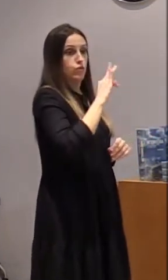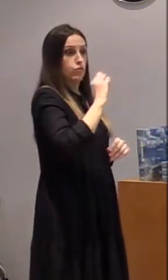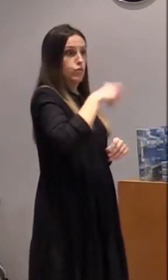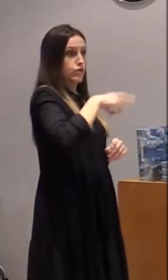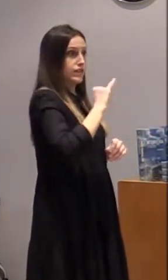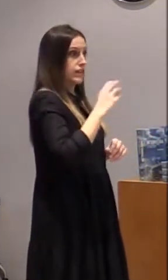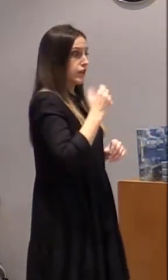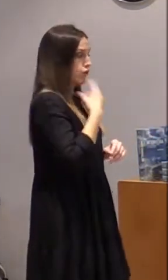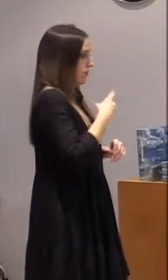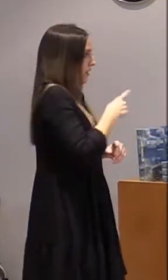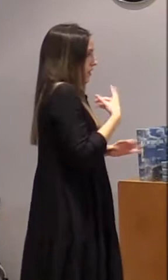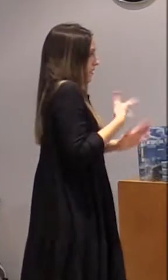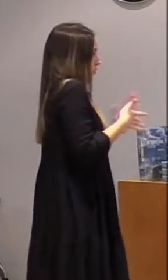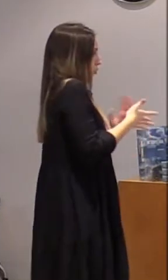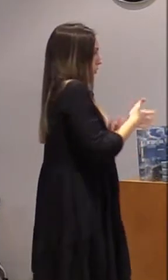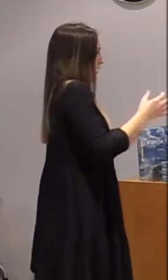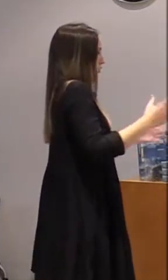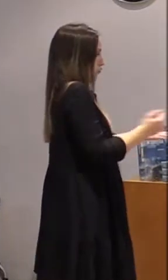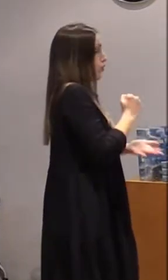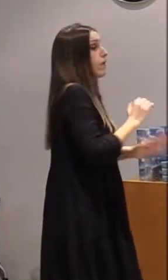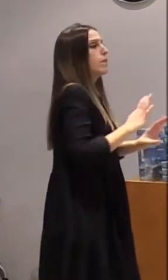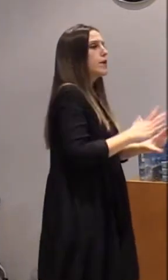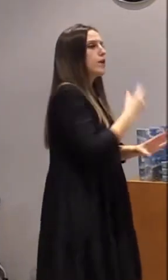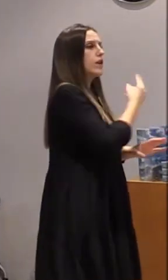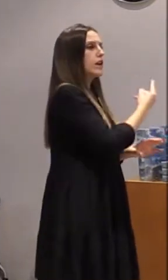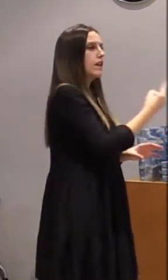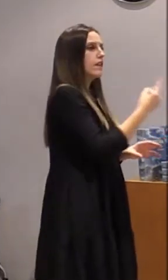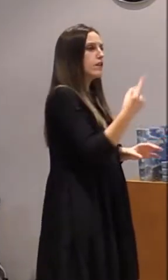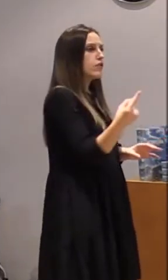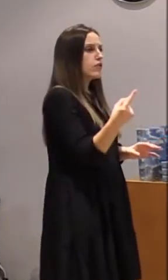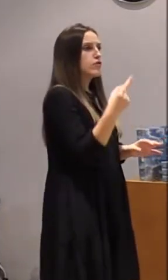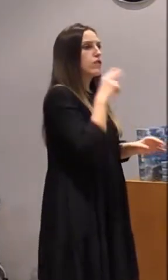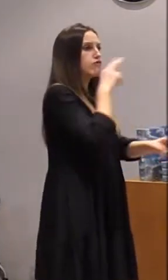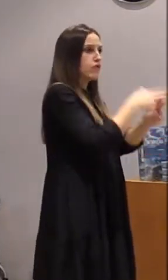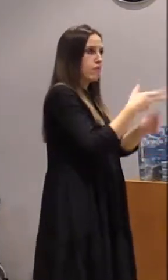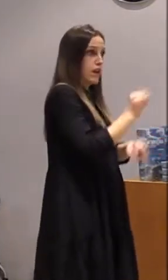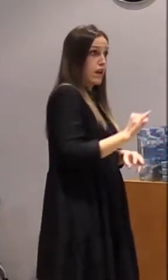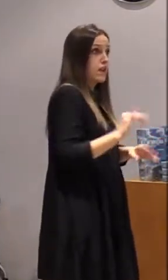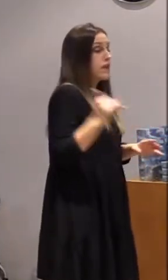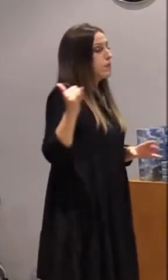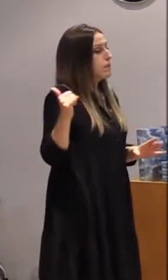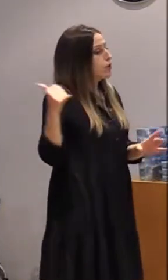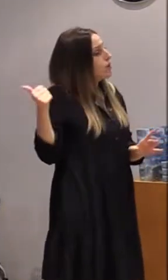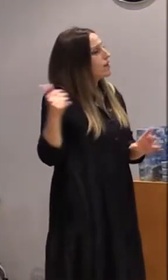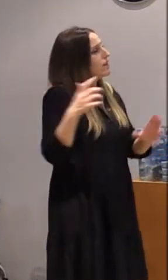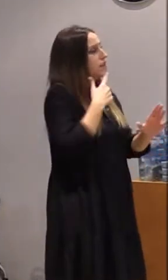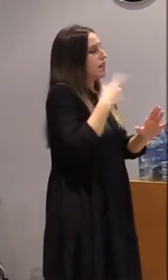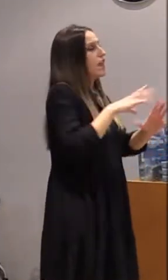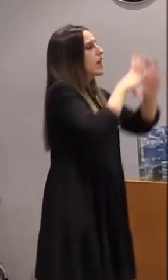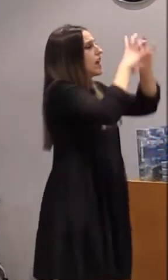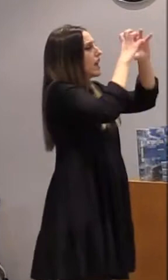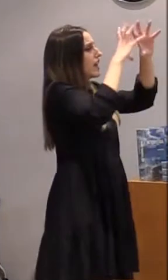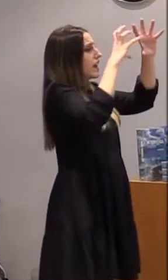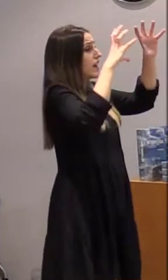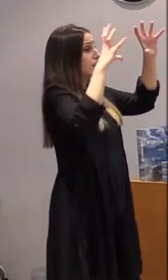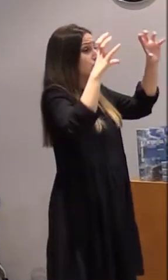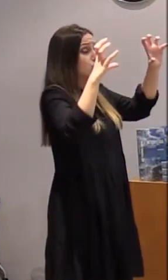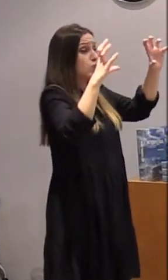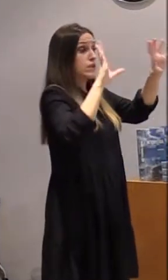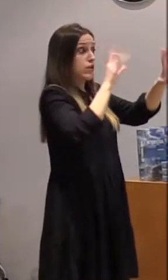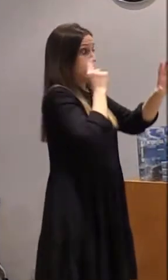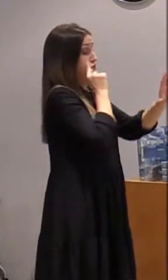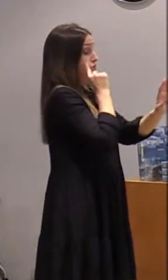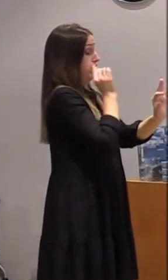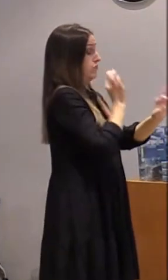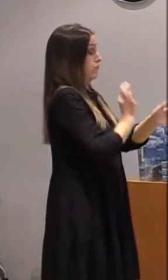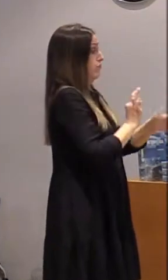va contando todo, ¿no? Pero cada cosa tiene su nombre y su objeto. Pero él entiende que las nubes, aunque en un momento dado tú ves